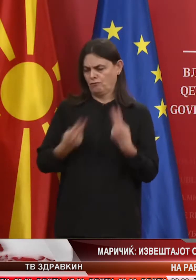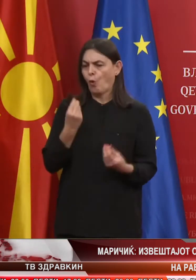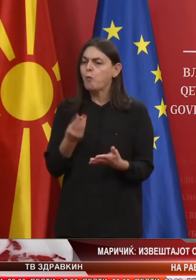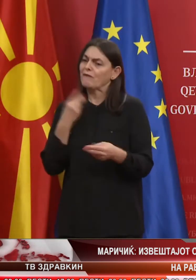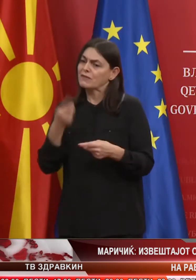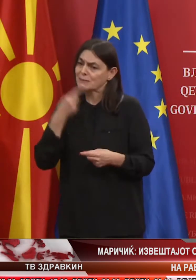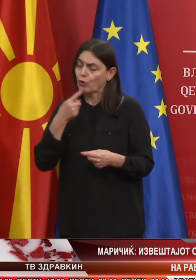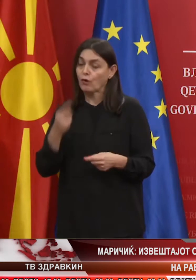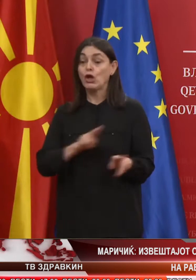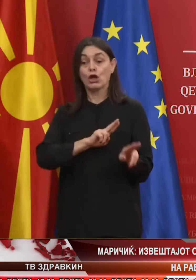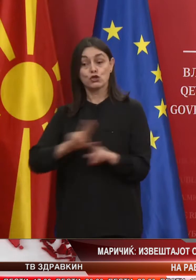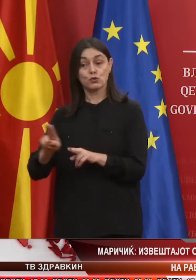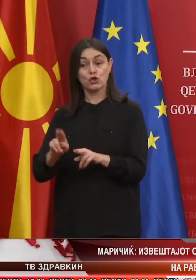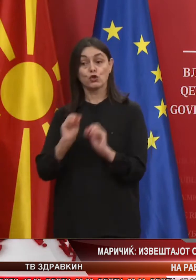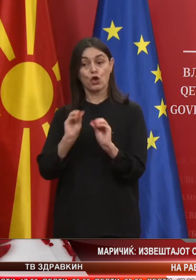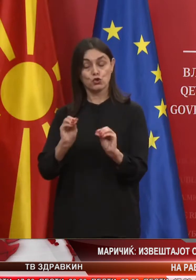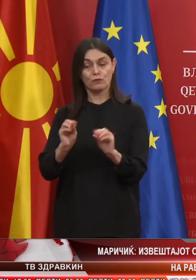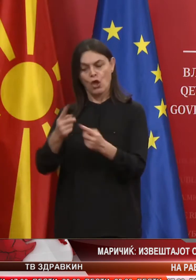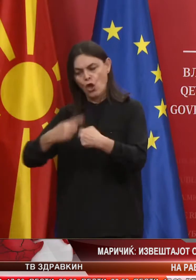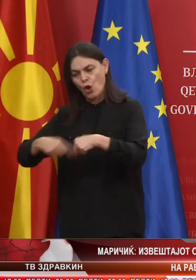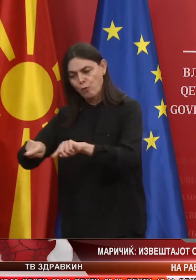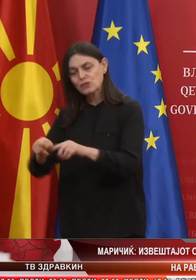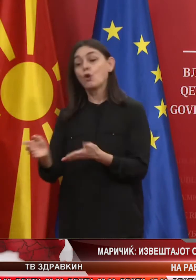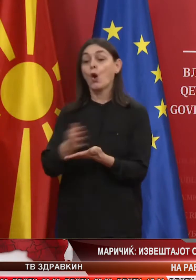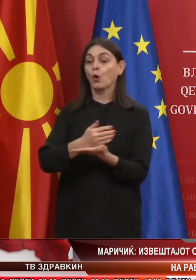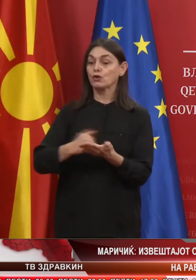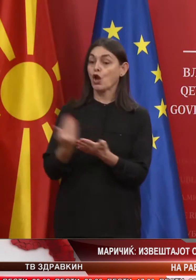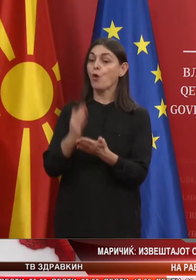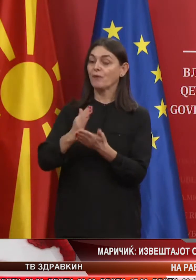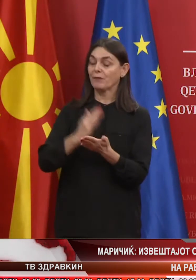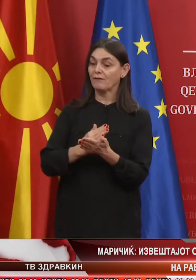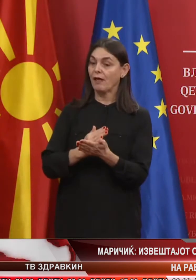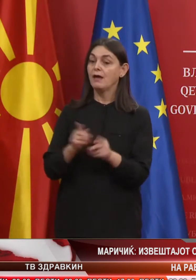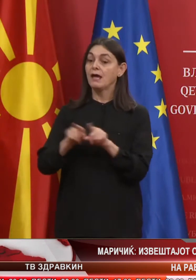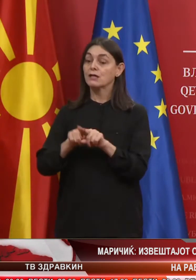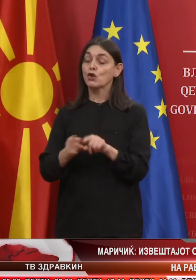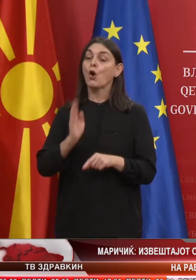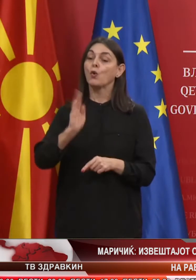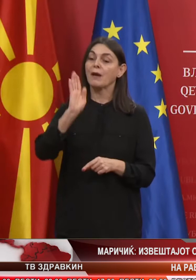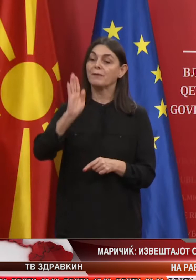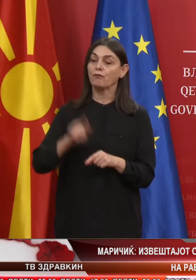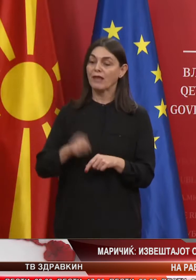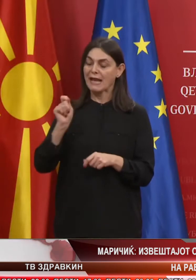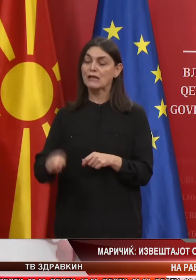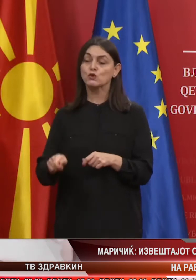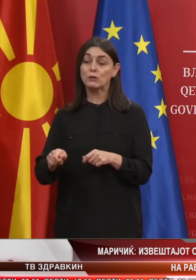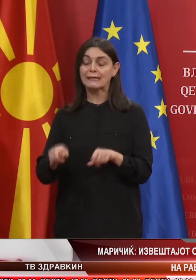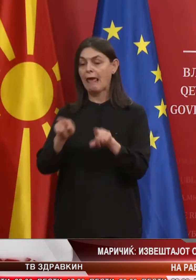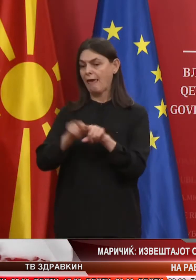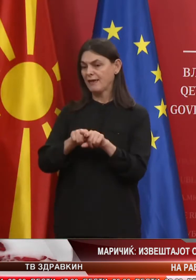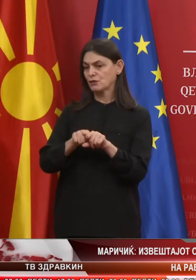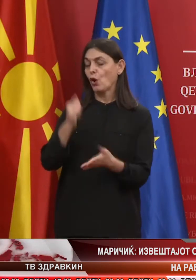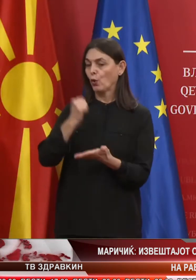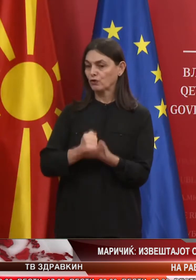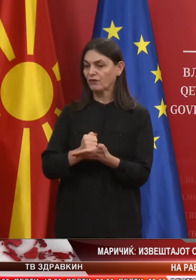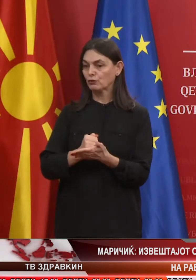улога на судскиот совет, особено во делот на примената на новите правила за именување и унапредување на судиите, како и за